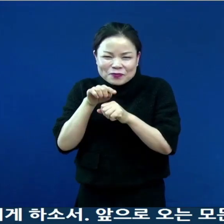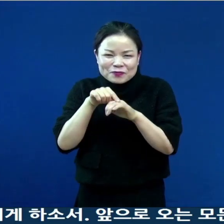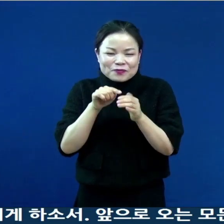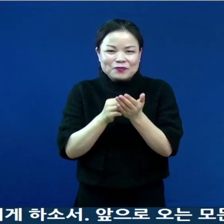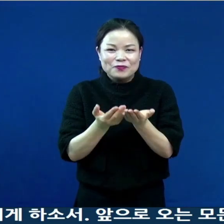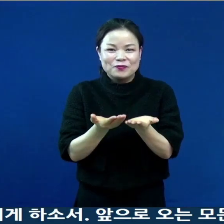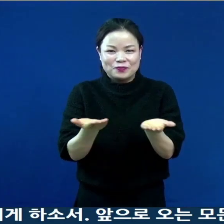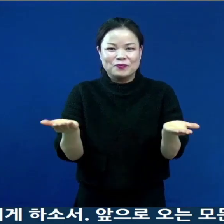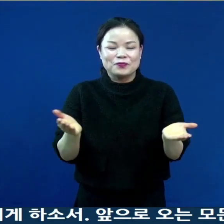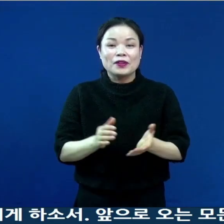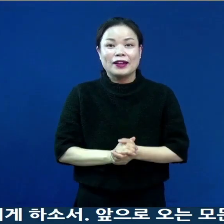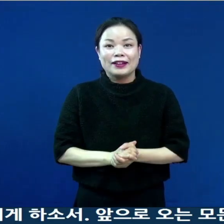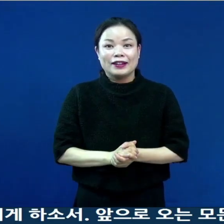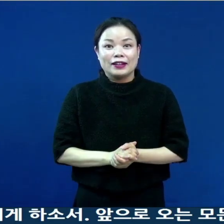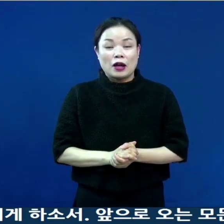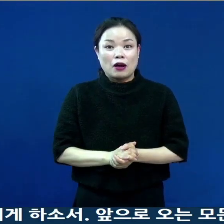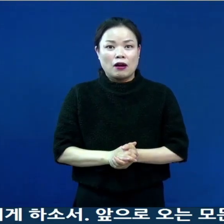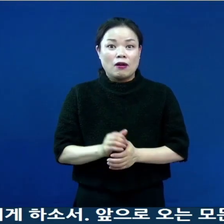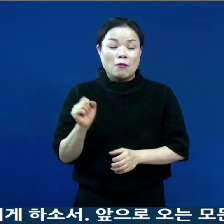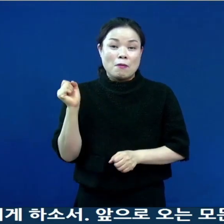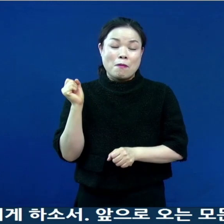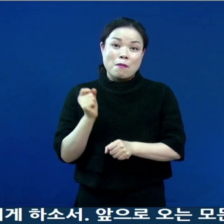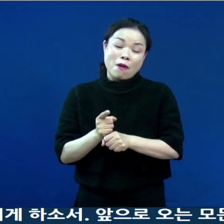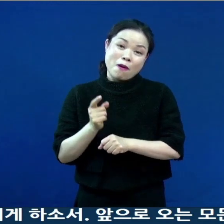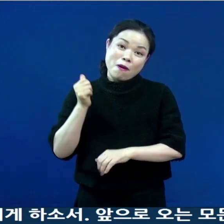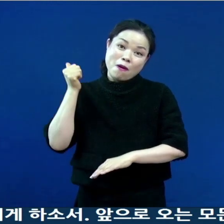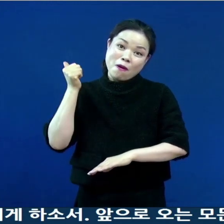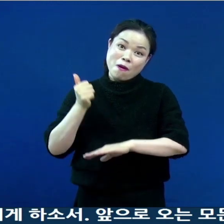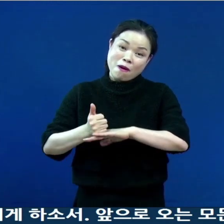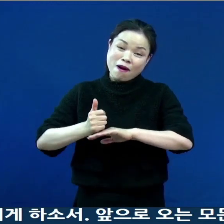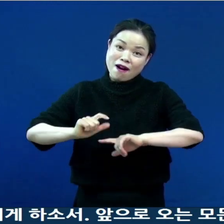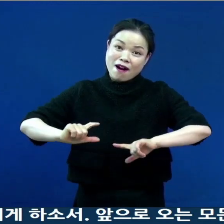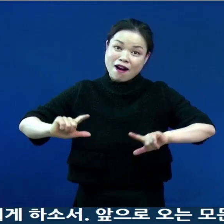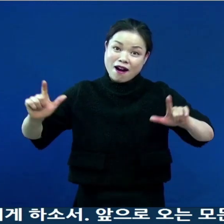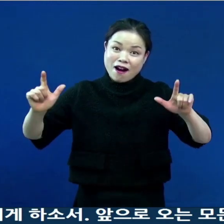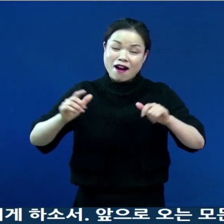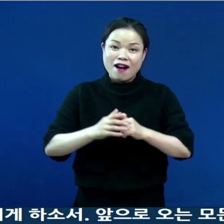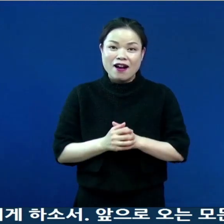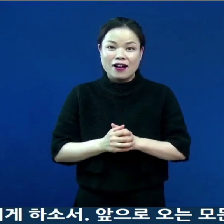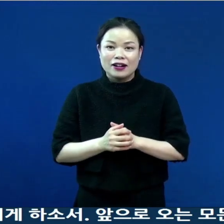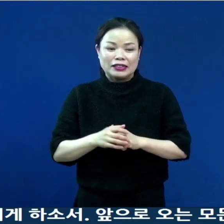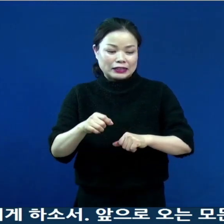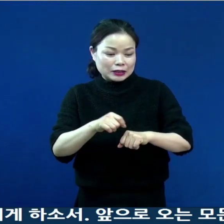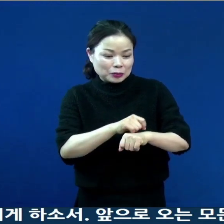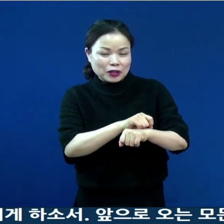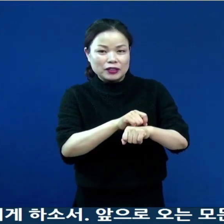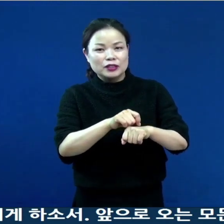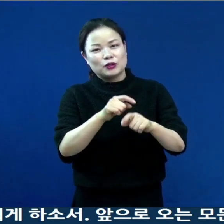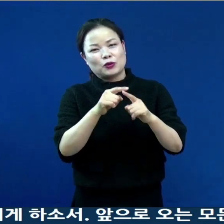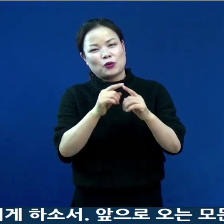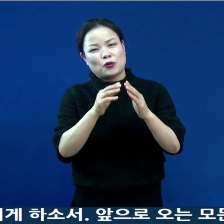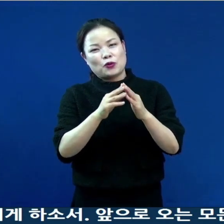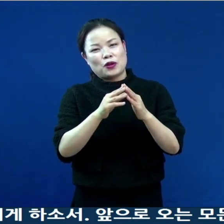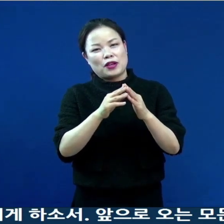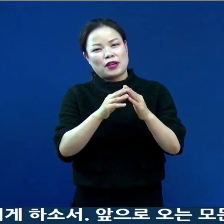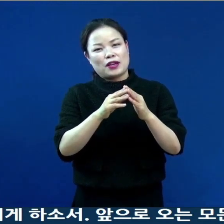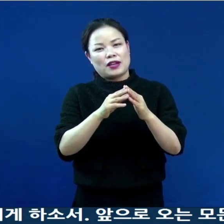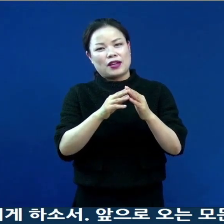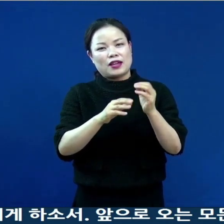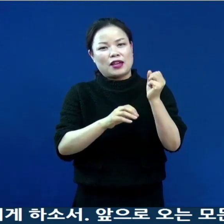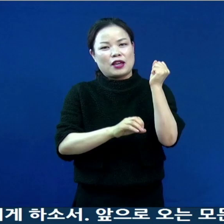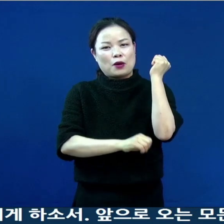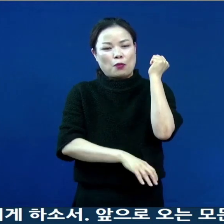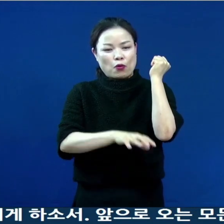전합니다. 벌써 마지막 날이 되었습니다. 특별히 교회 본당에서